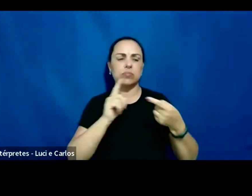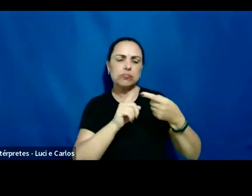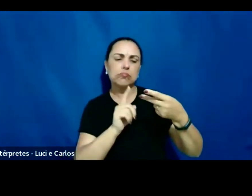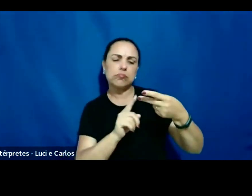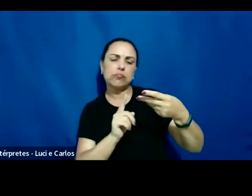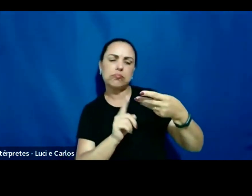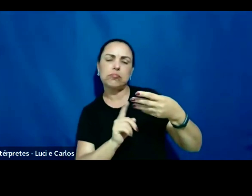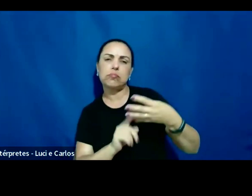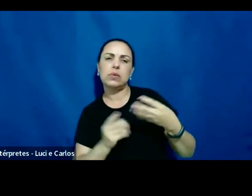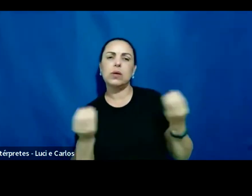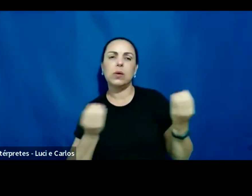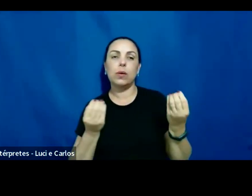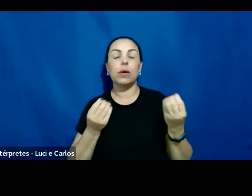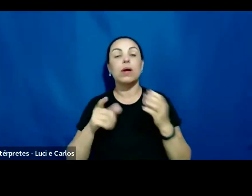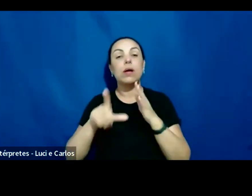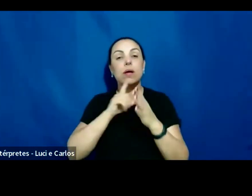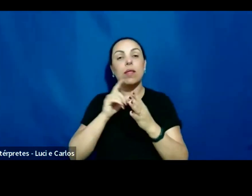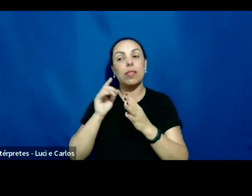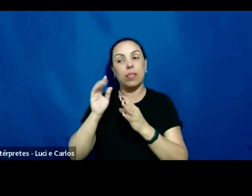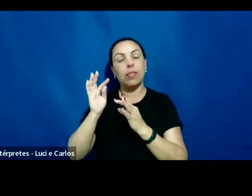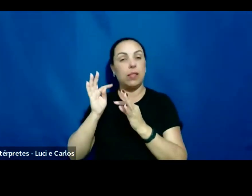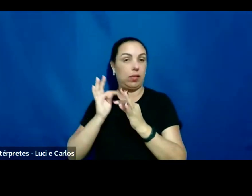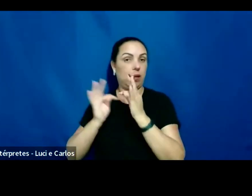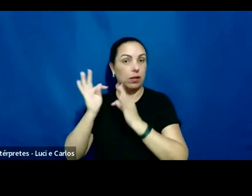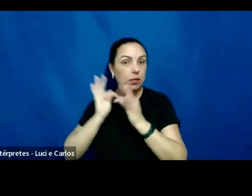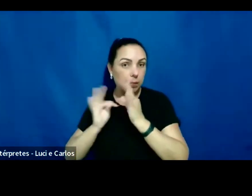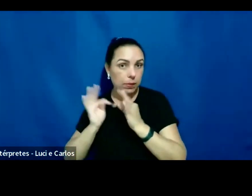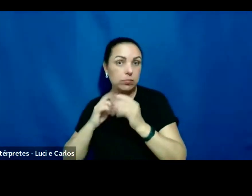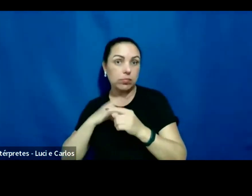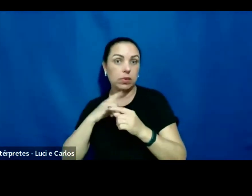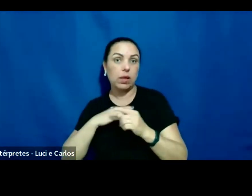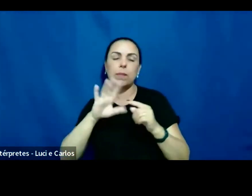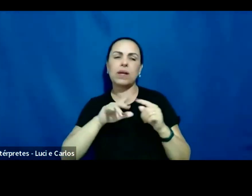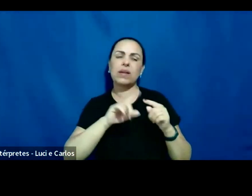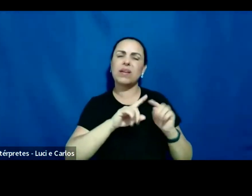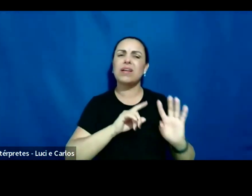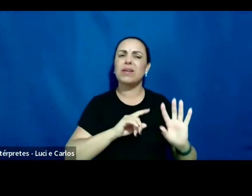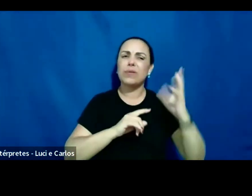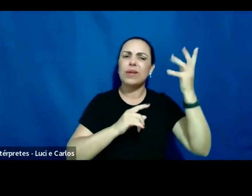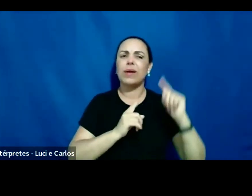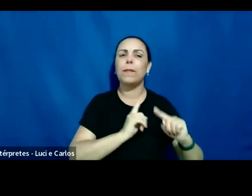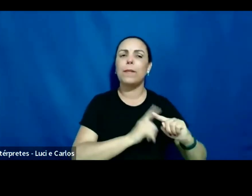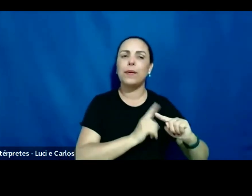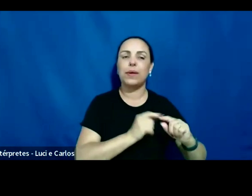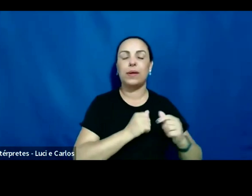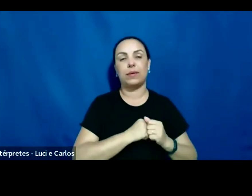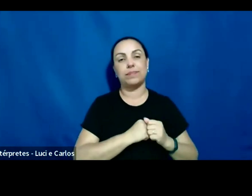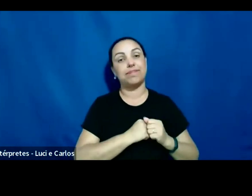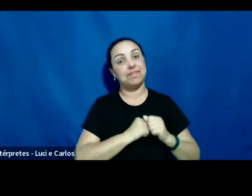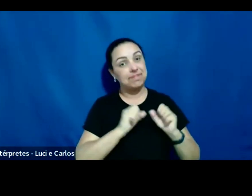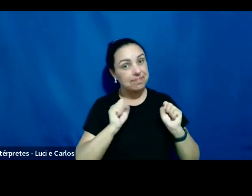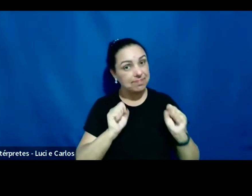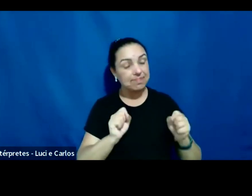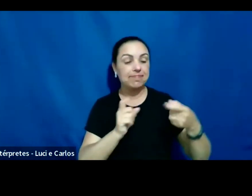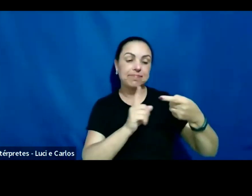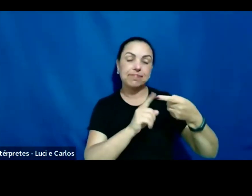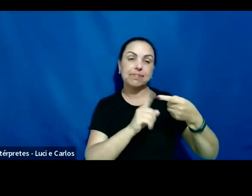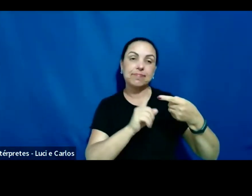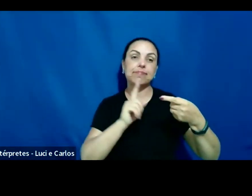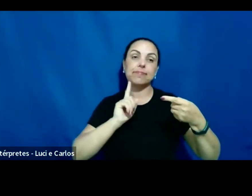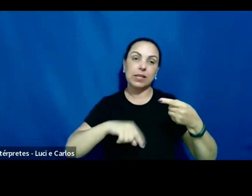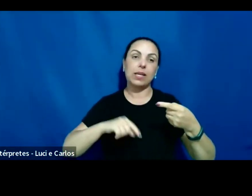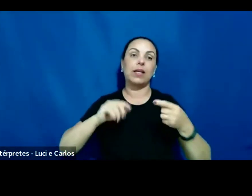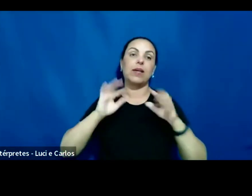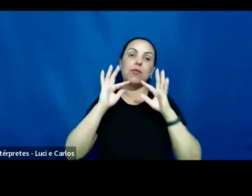dos tratamentos, quais são as causas, tá? Primeira causa, fatores genéticos. Não tem como, tá? É sempre assim.